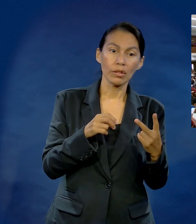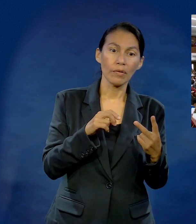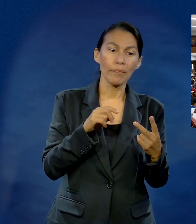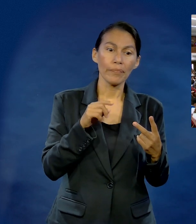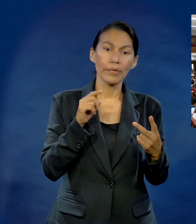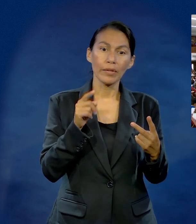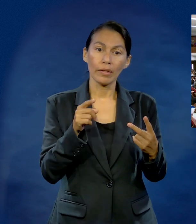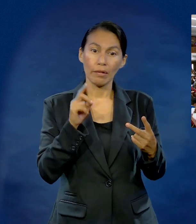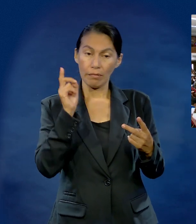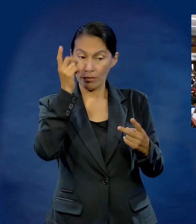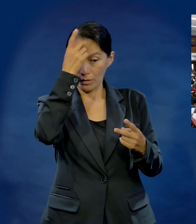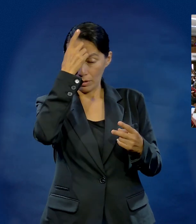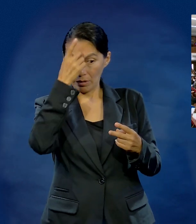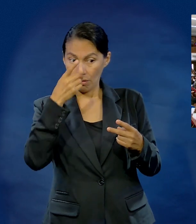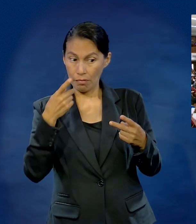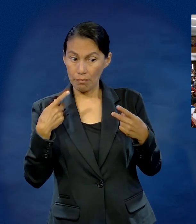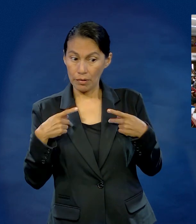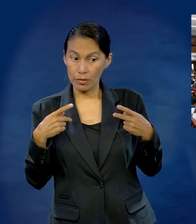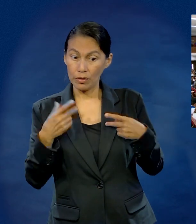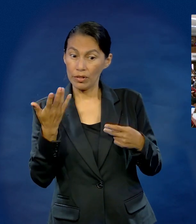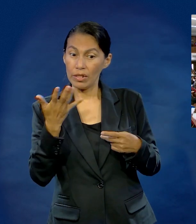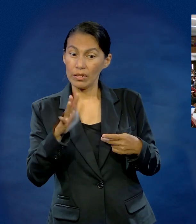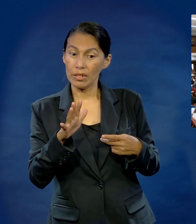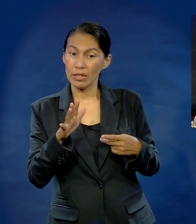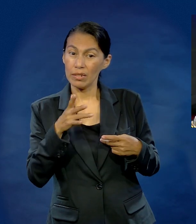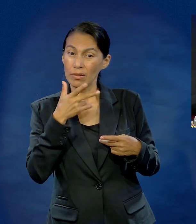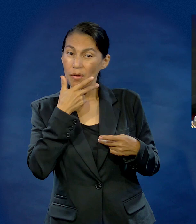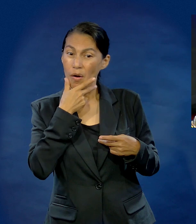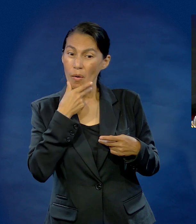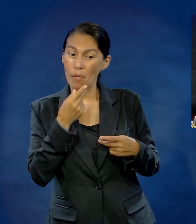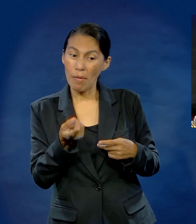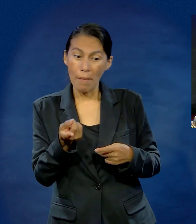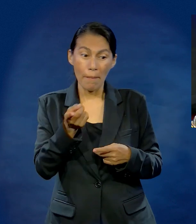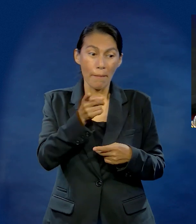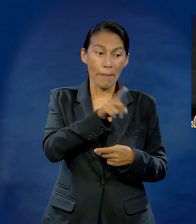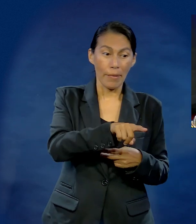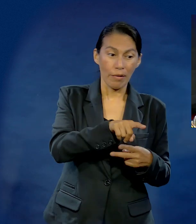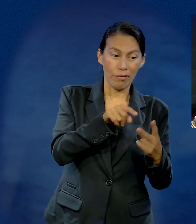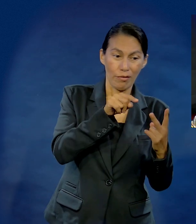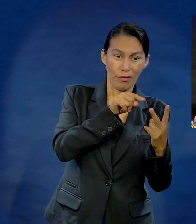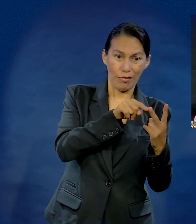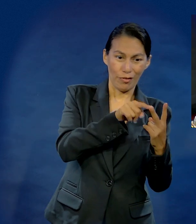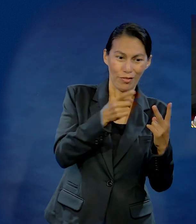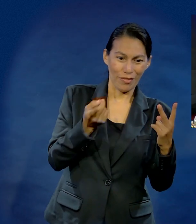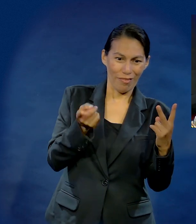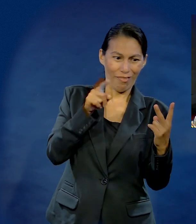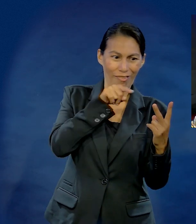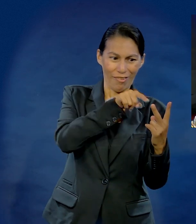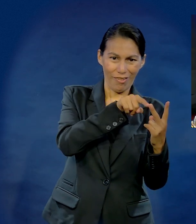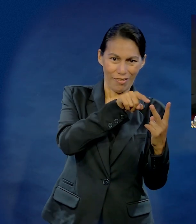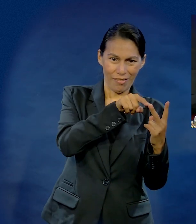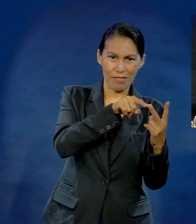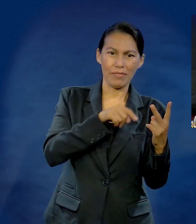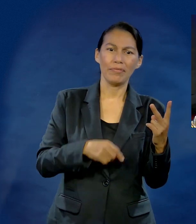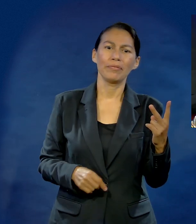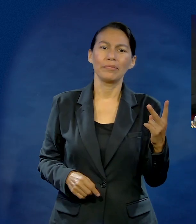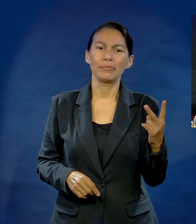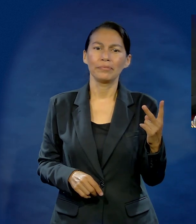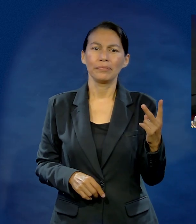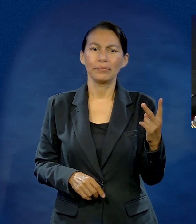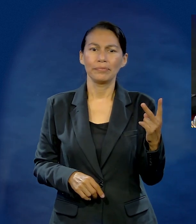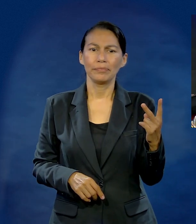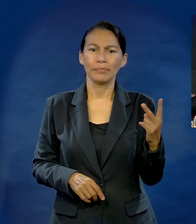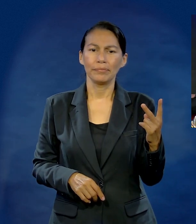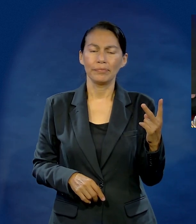el contrario, mire qué interesante, era insolente y de mala conducta. Estando David